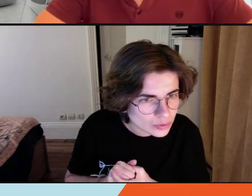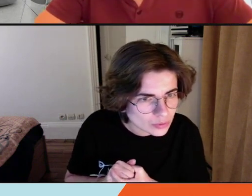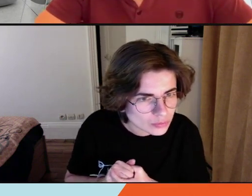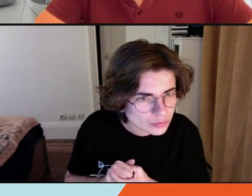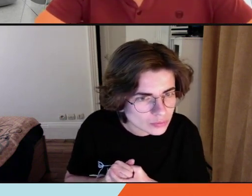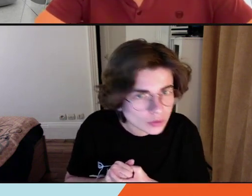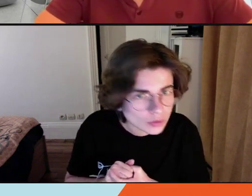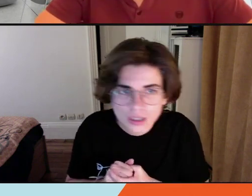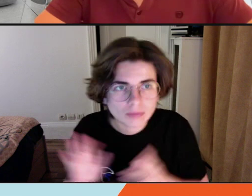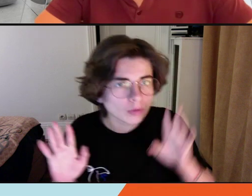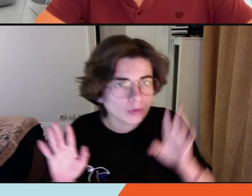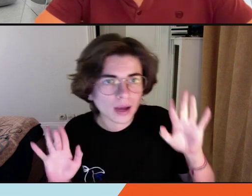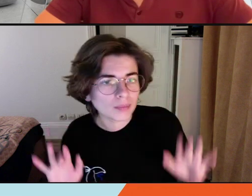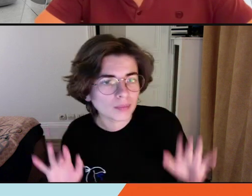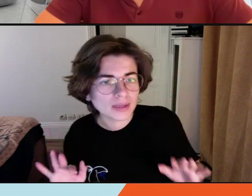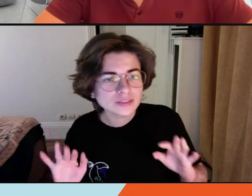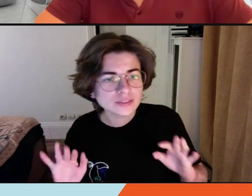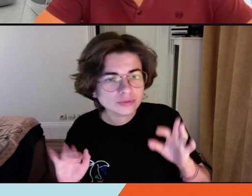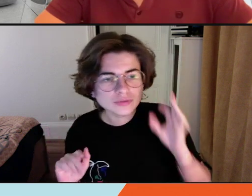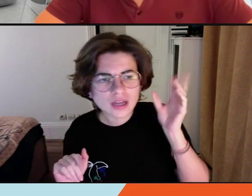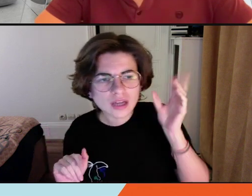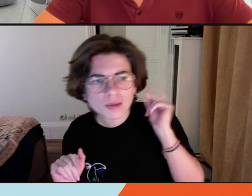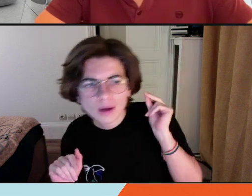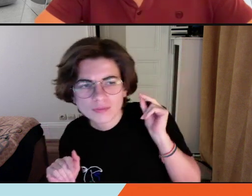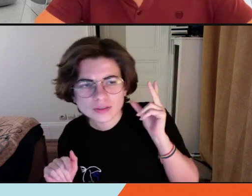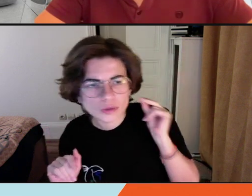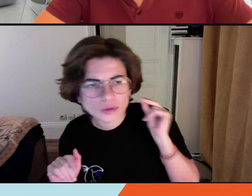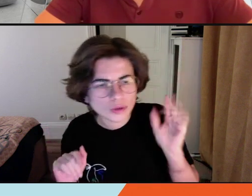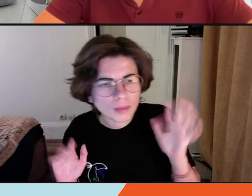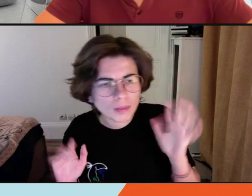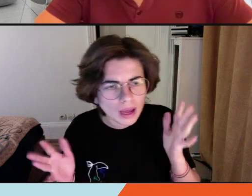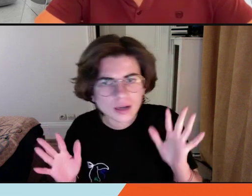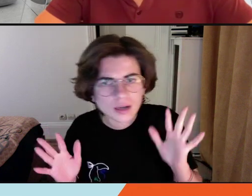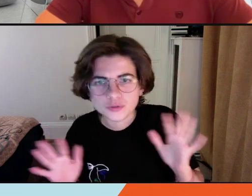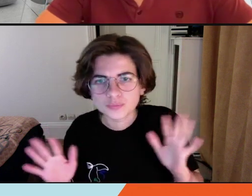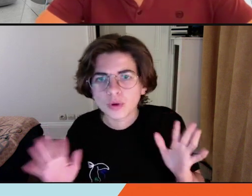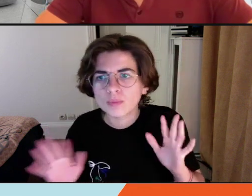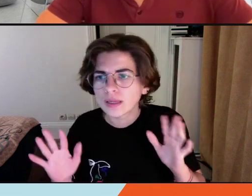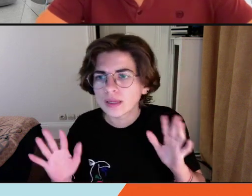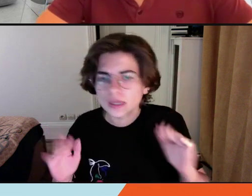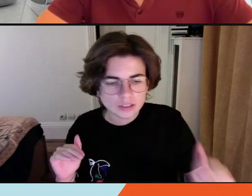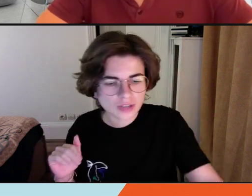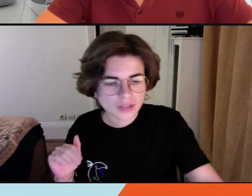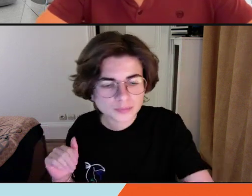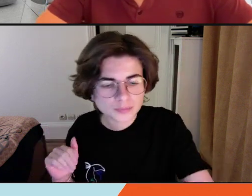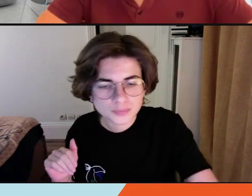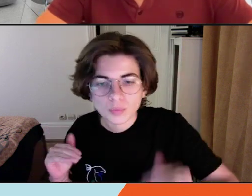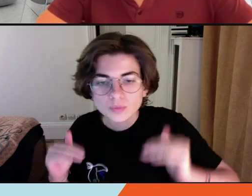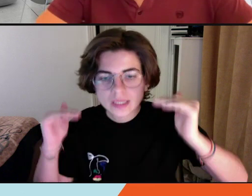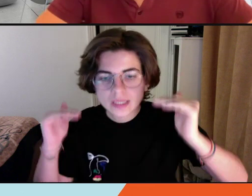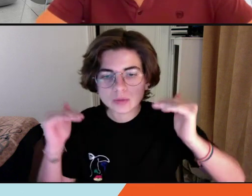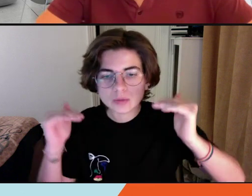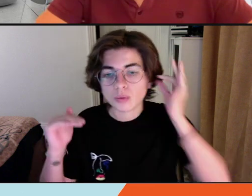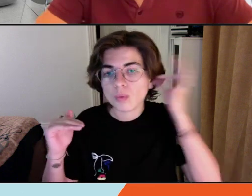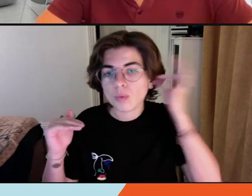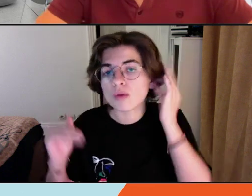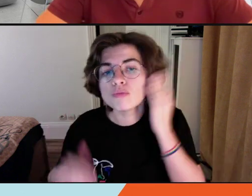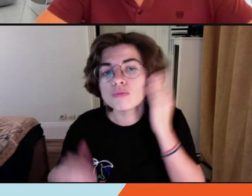ok. Bon, bah, après, t'es juste de dire, ah, bah, en fait, on entend mal un petit peu, mais j'ai un petit peu monté le son au cas